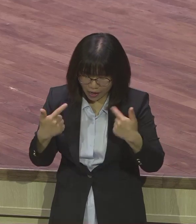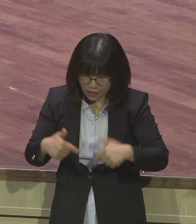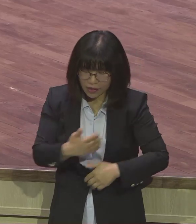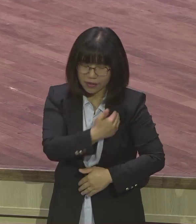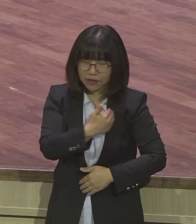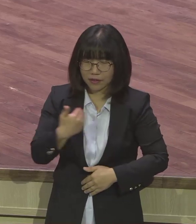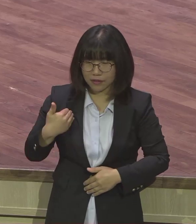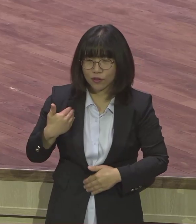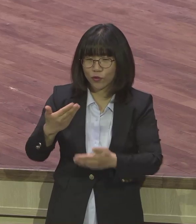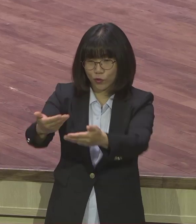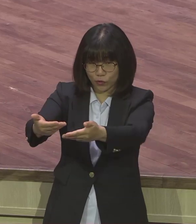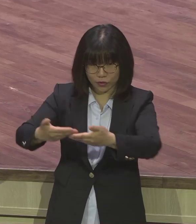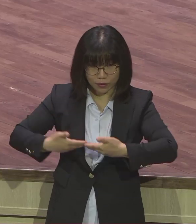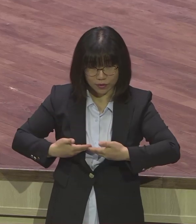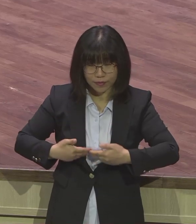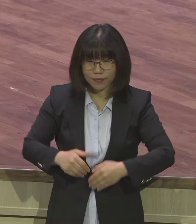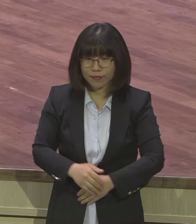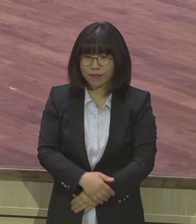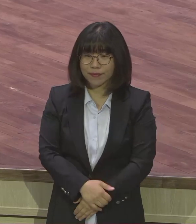주신다고.